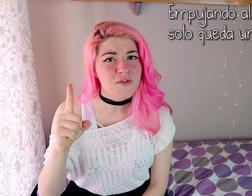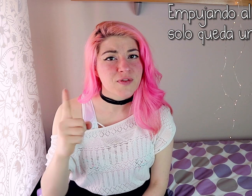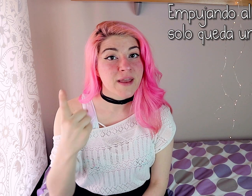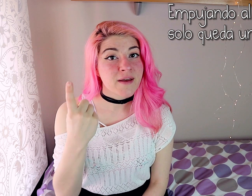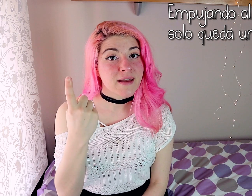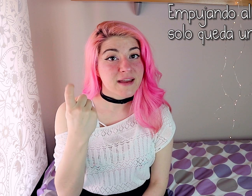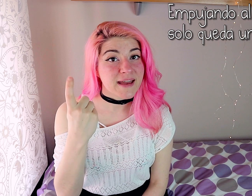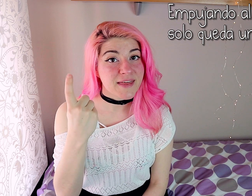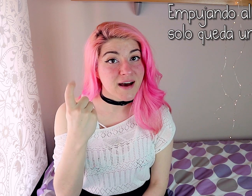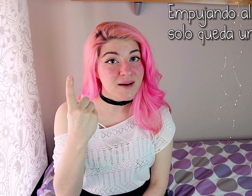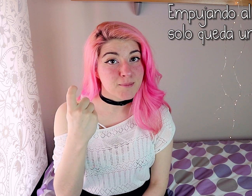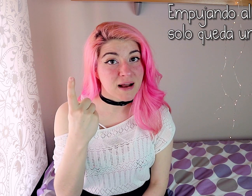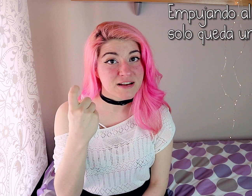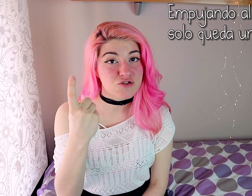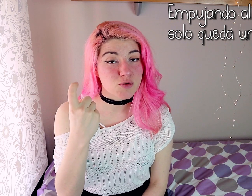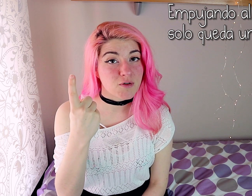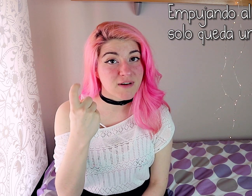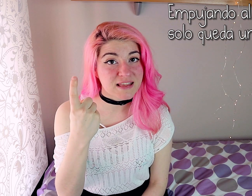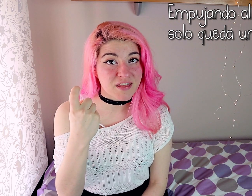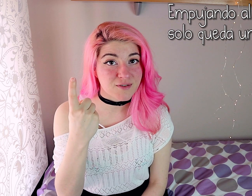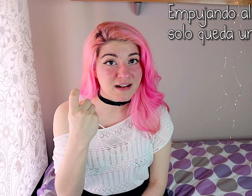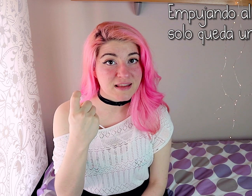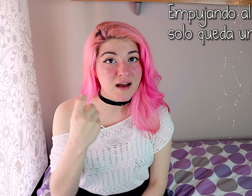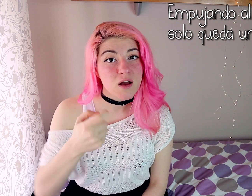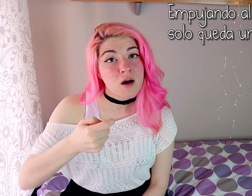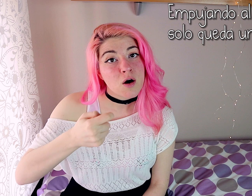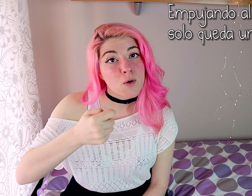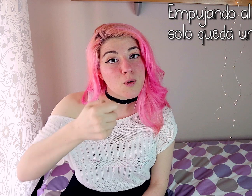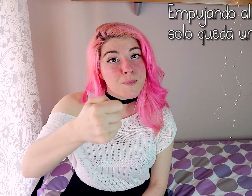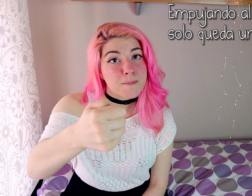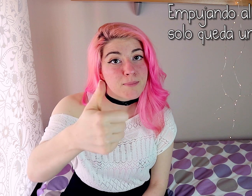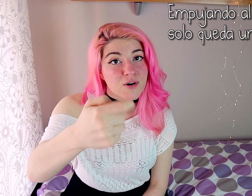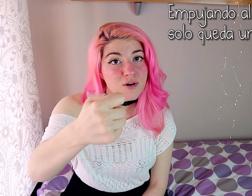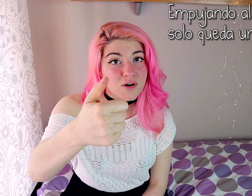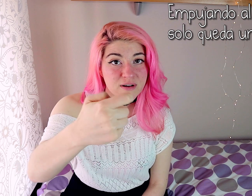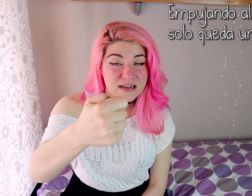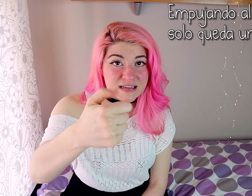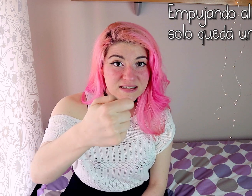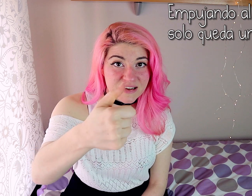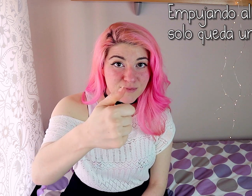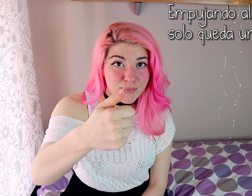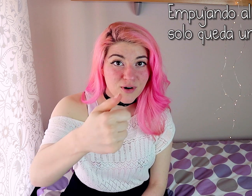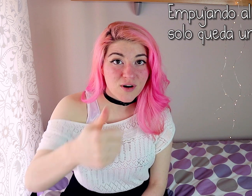queda, ¿vale? Esto es como falta, hace falta. Un poco, que es así. Un poco